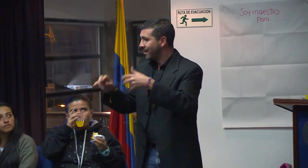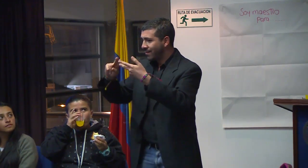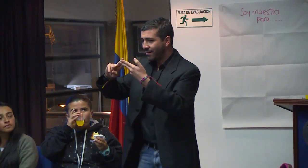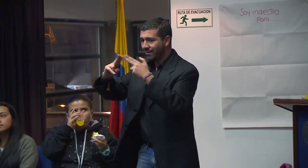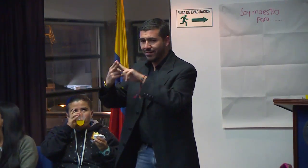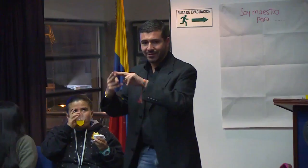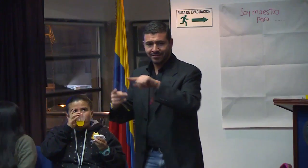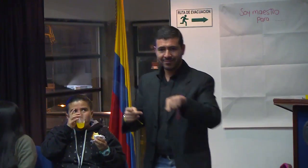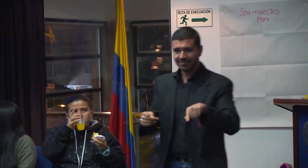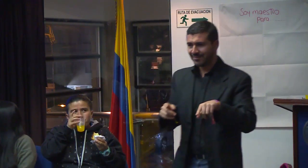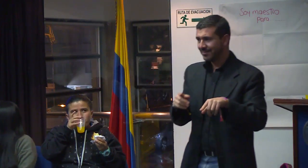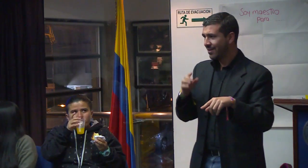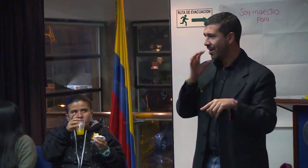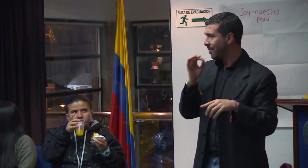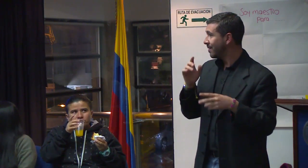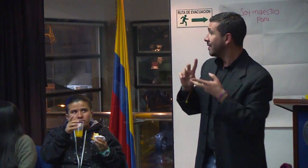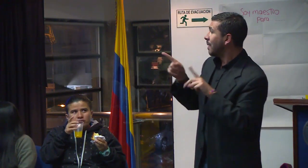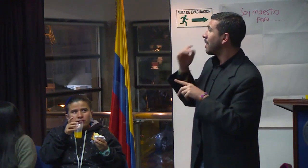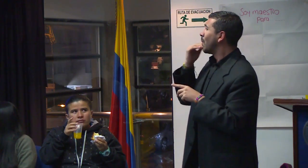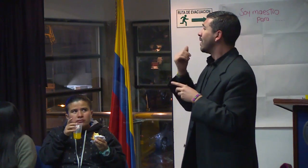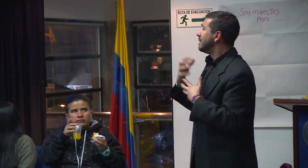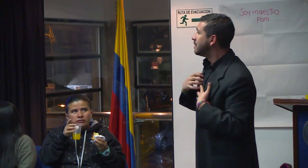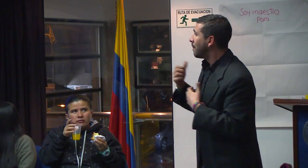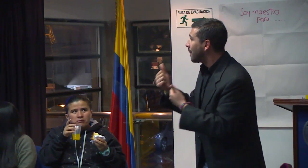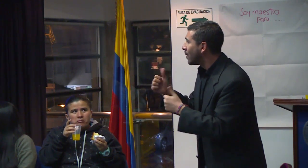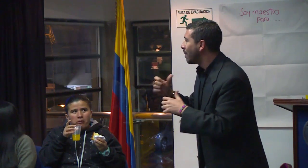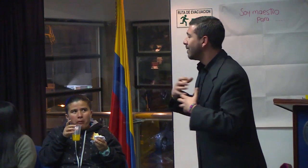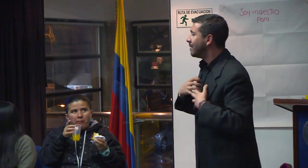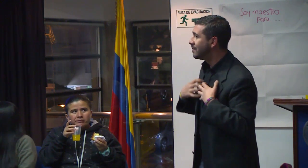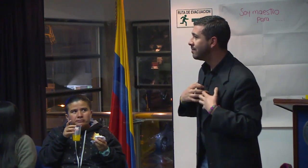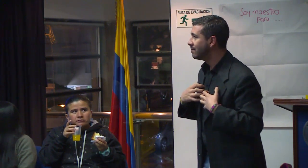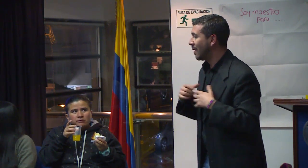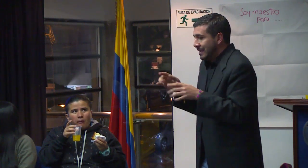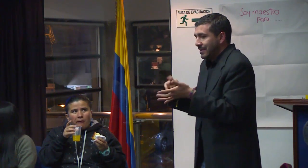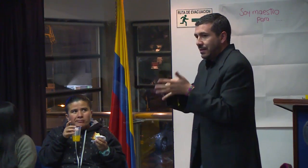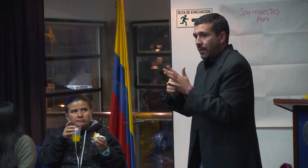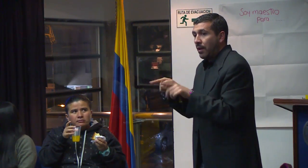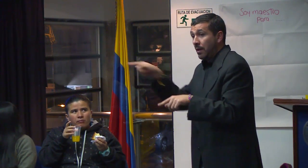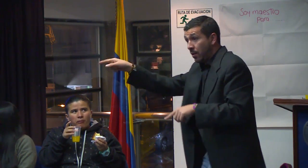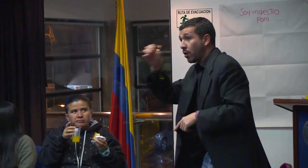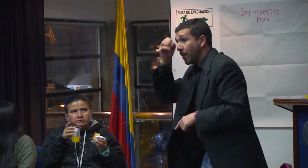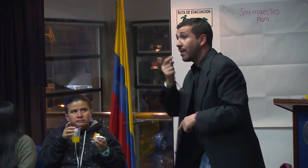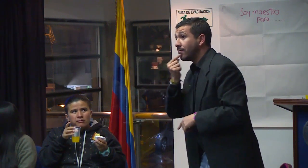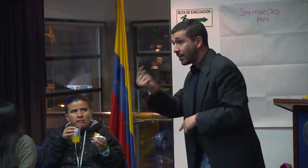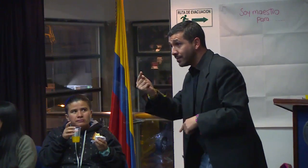Se ha preocupado, las preocupaciones son similares. ¿Sí? El hombre también se preocupa por la mujer.